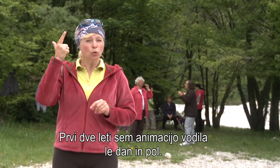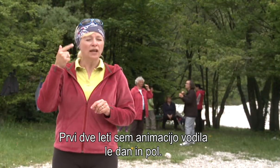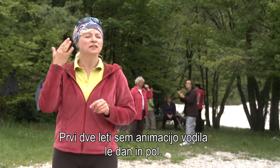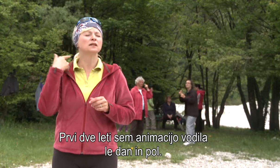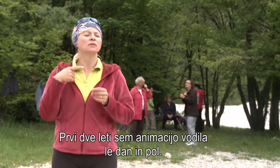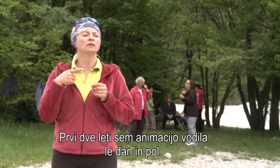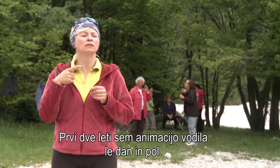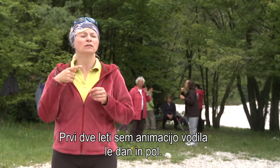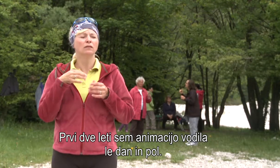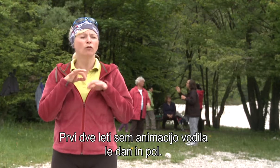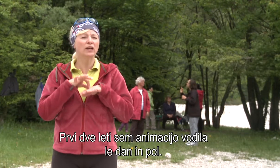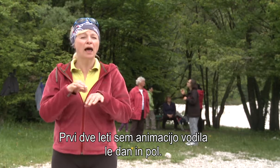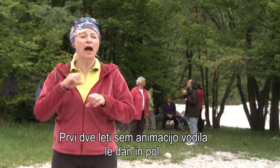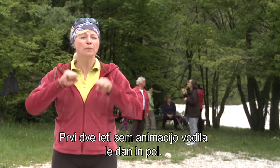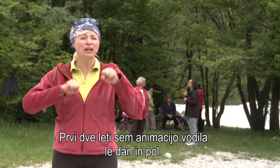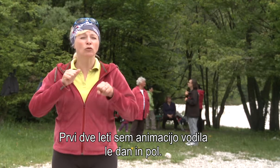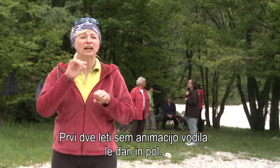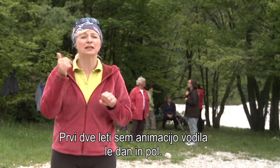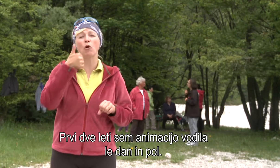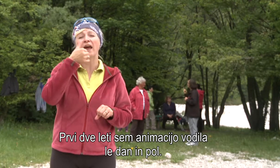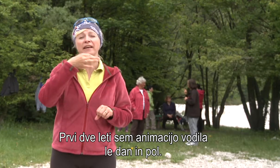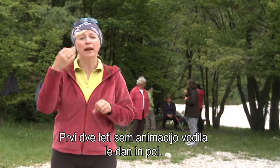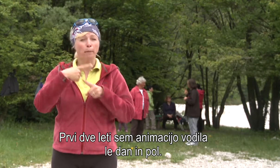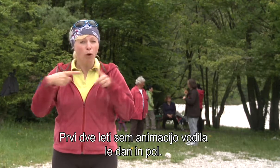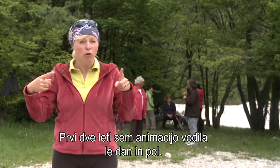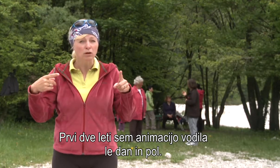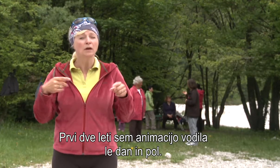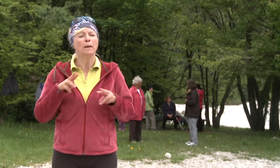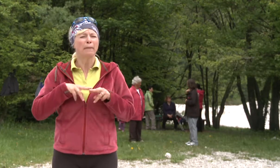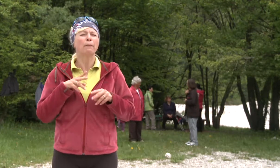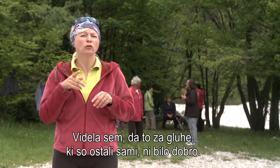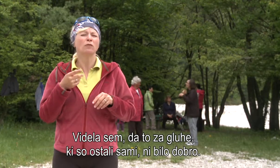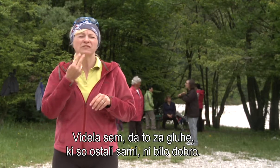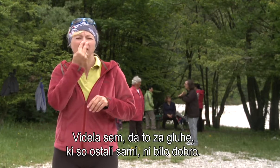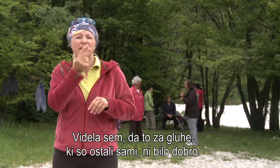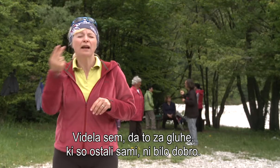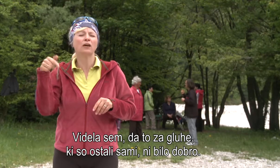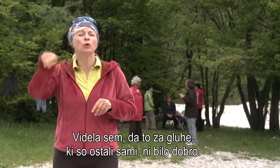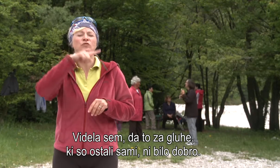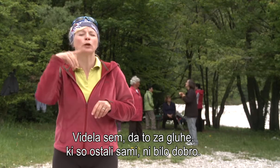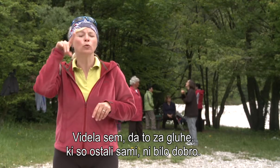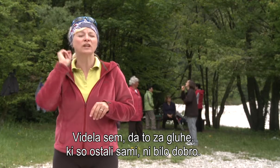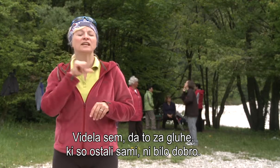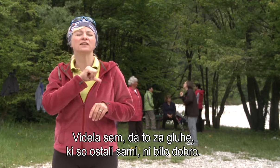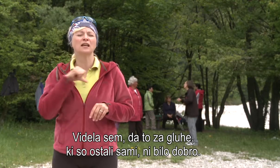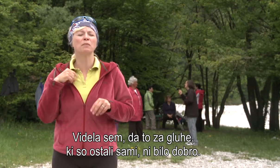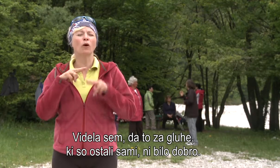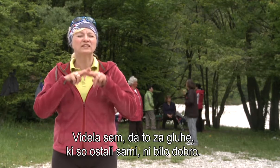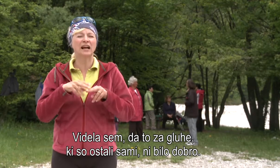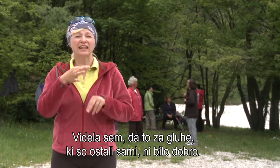Druhý den vodila animátorka samo en den pol, tak potom si viděla, že tři lidi sami ustali,